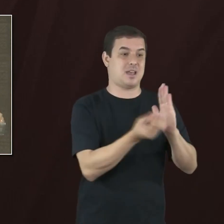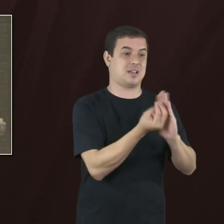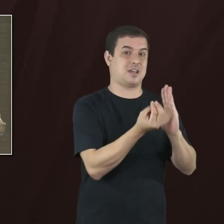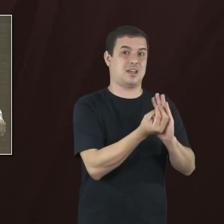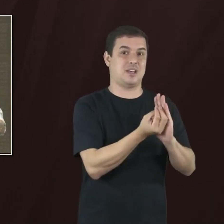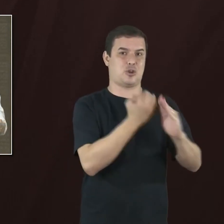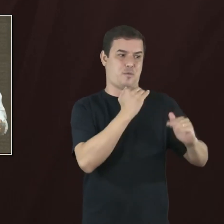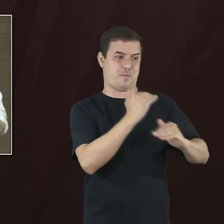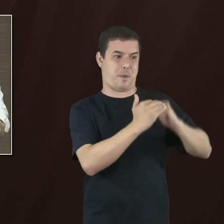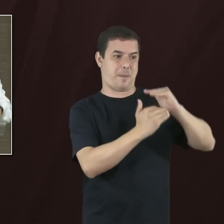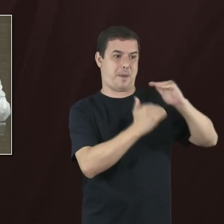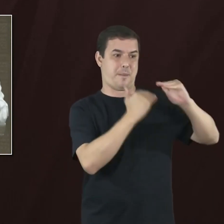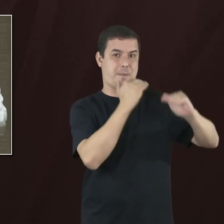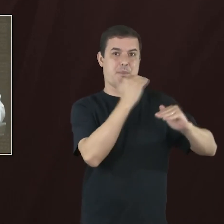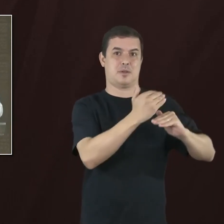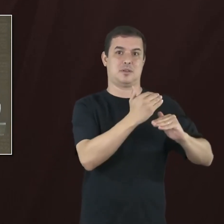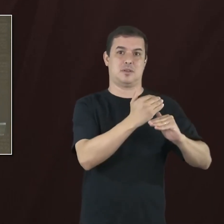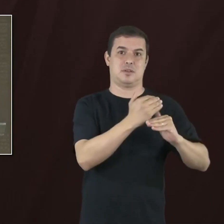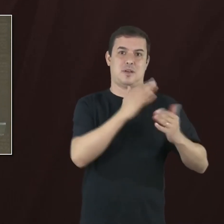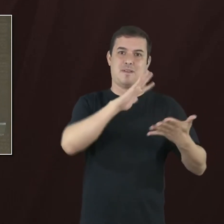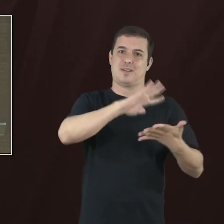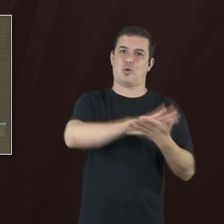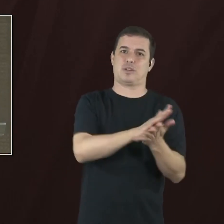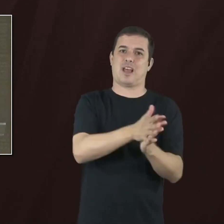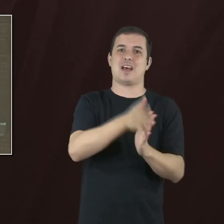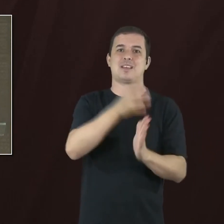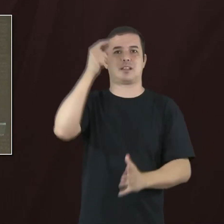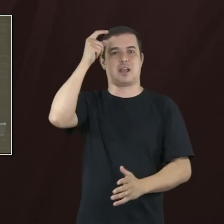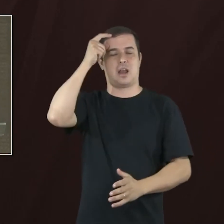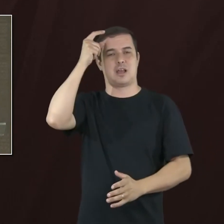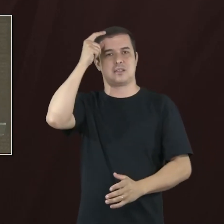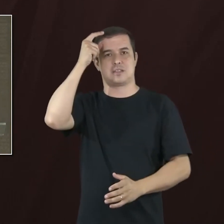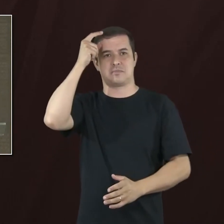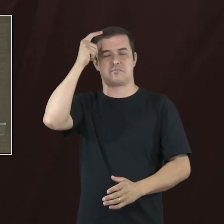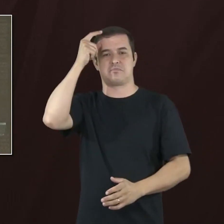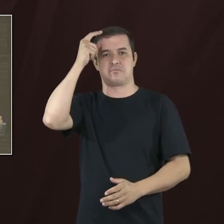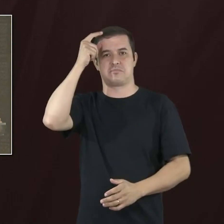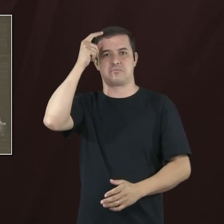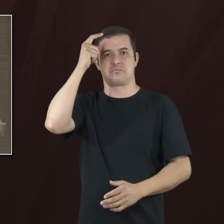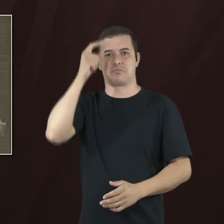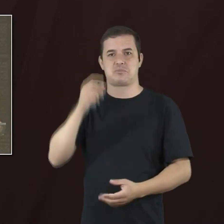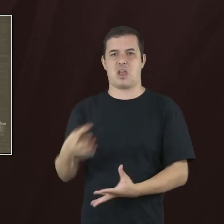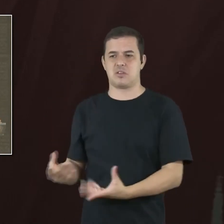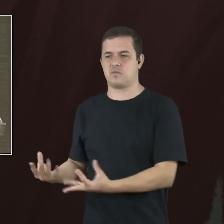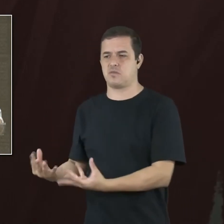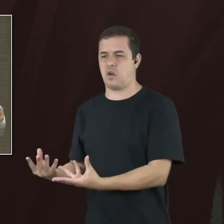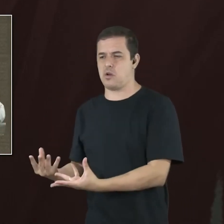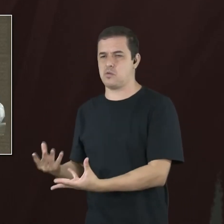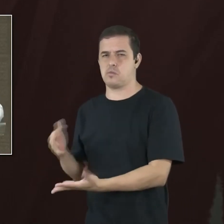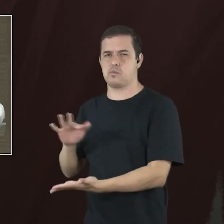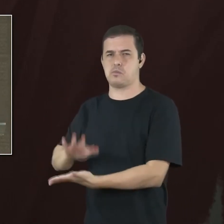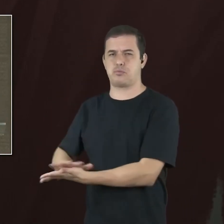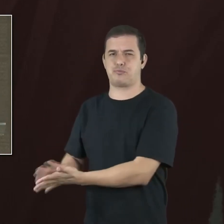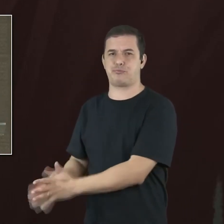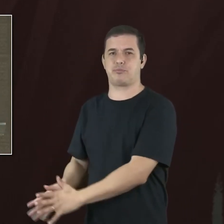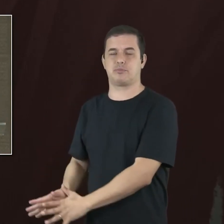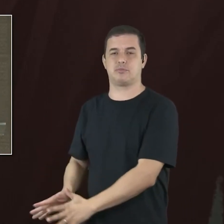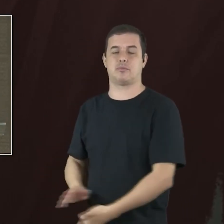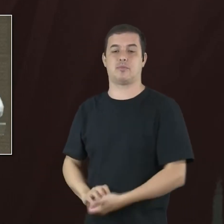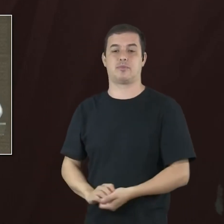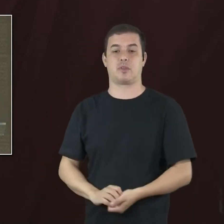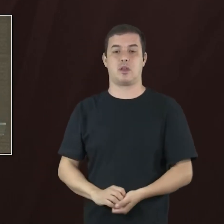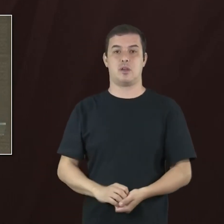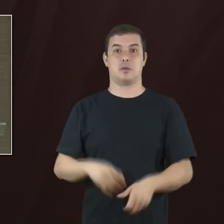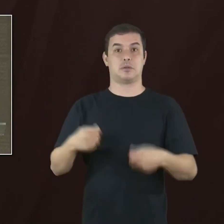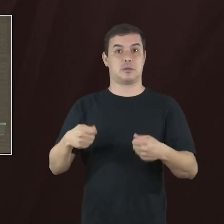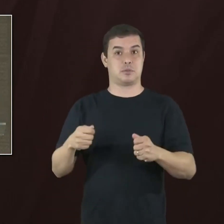edificada. As portas do inferno não prevalecerão a igreja edificada, porque nós estamos coesos, nós